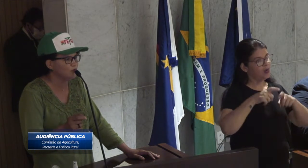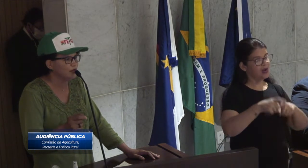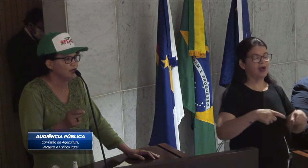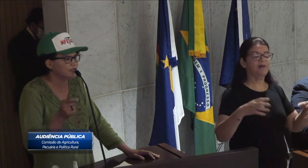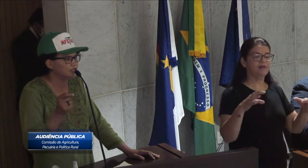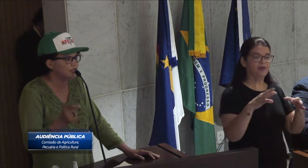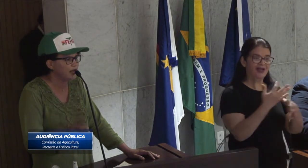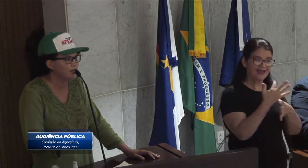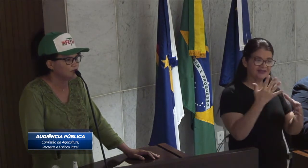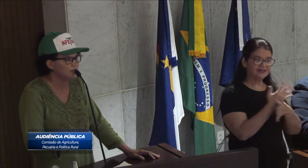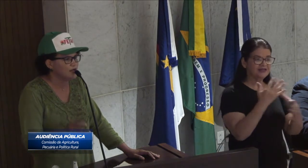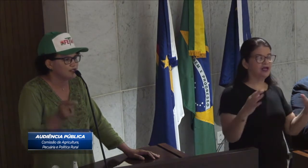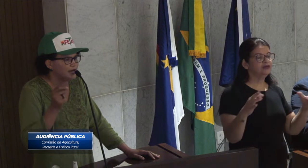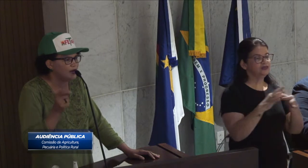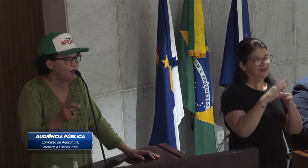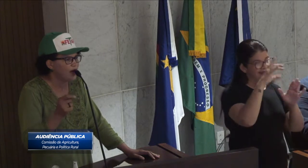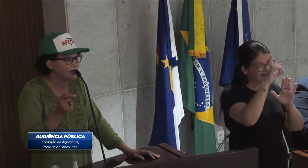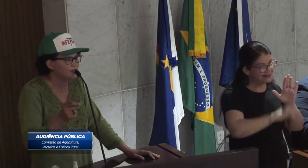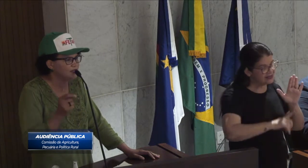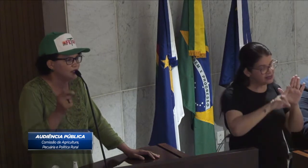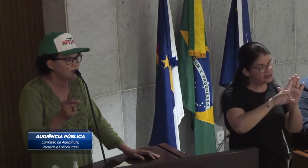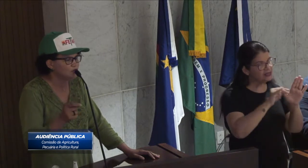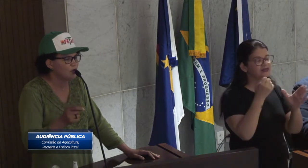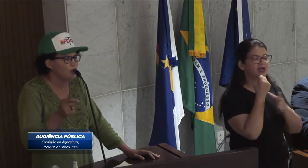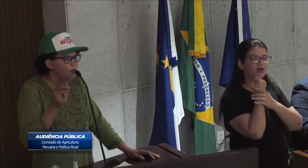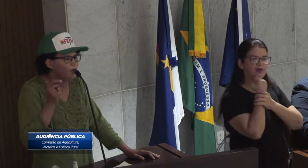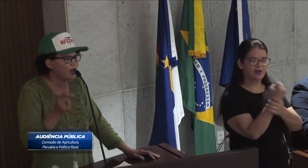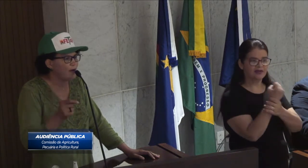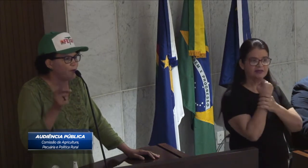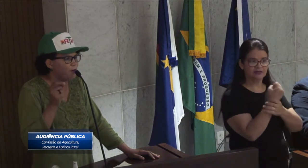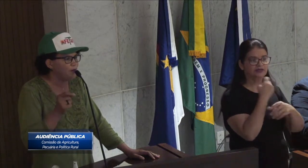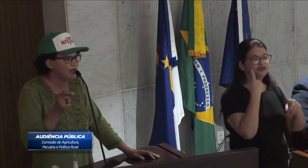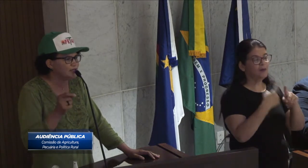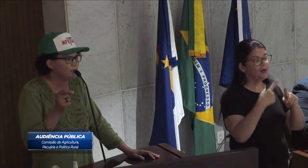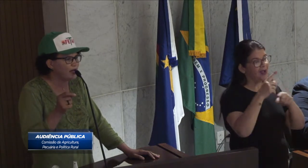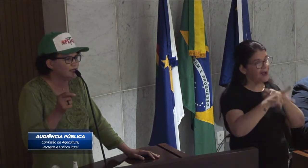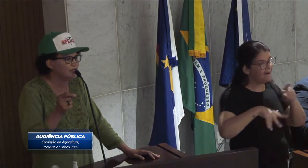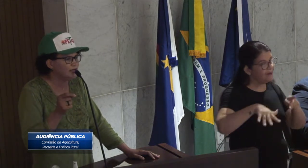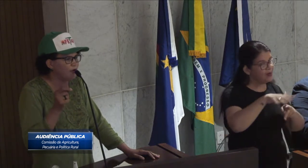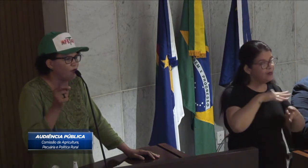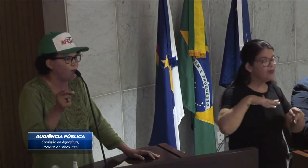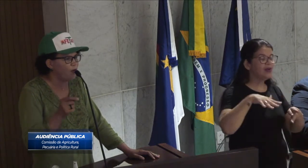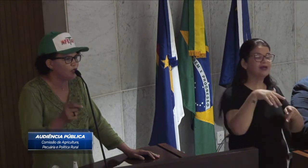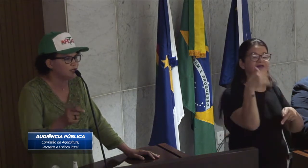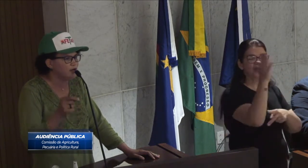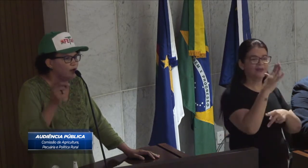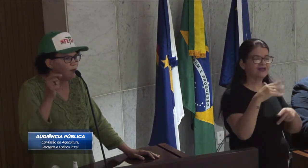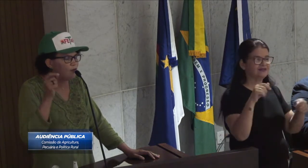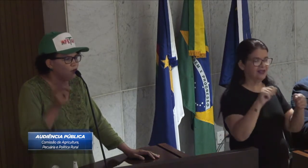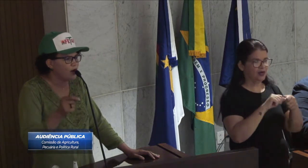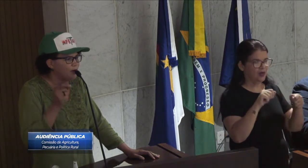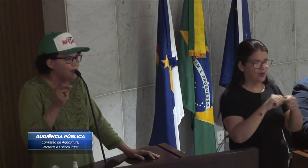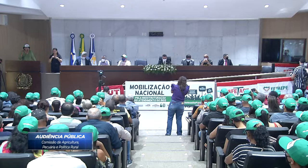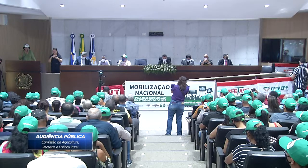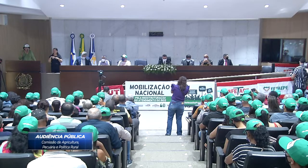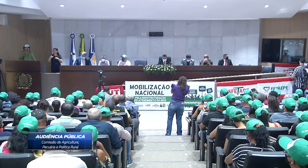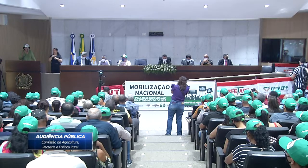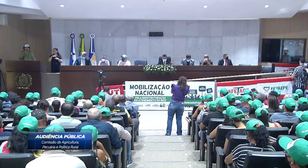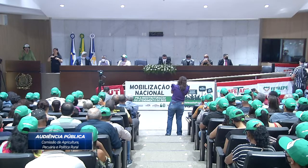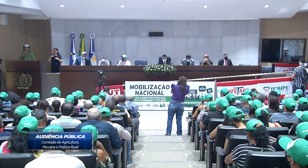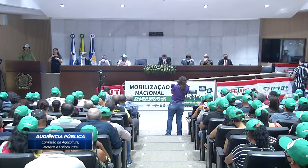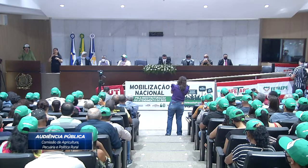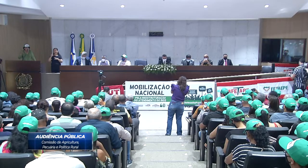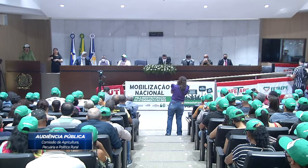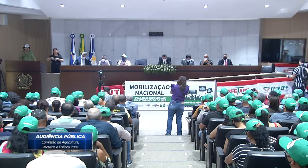unido, esses direitos serão garantidos, porque a população brasileira é composta por o campo e a